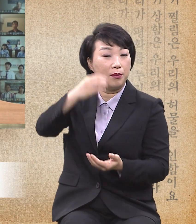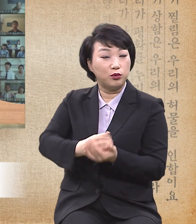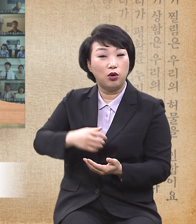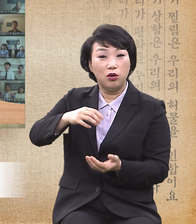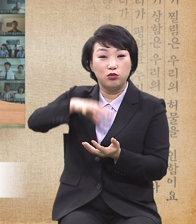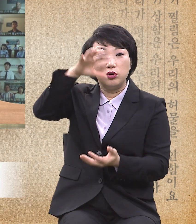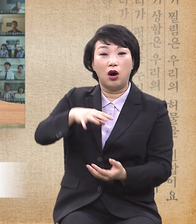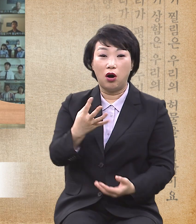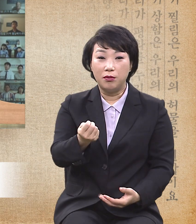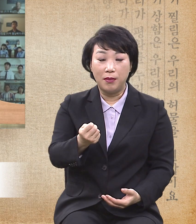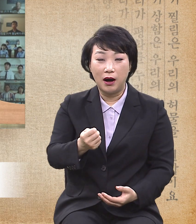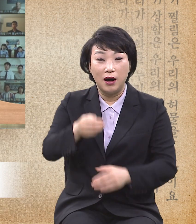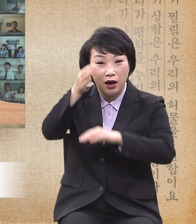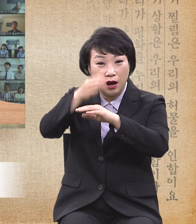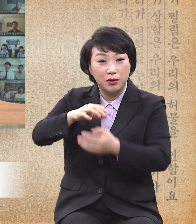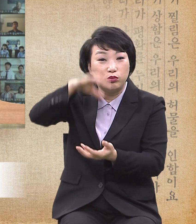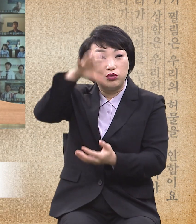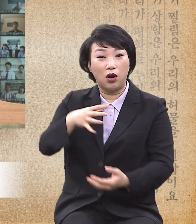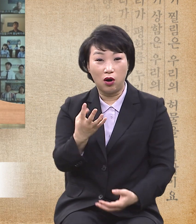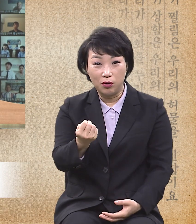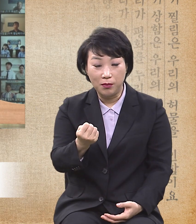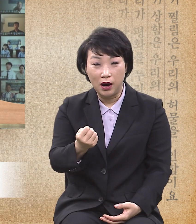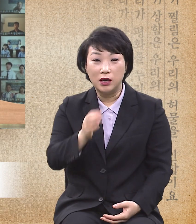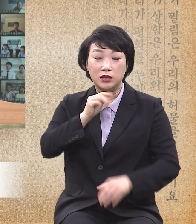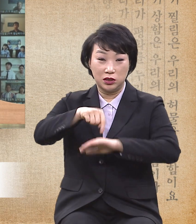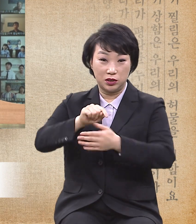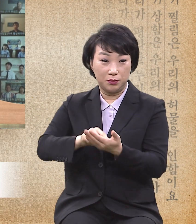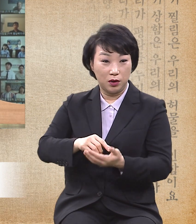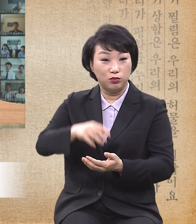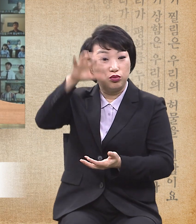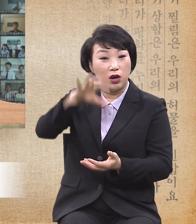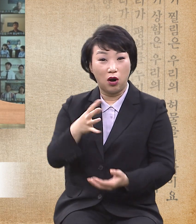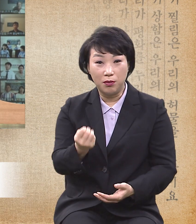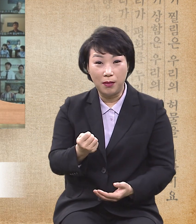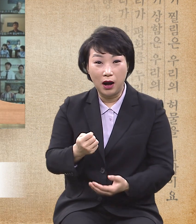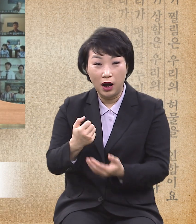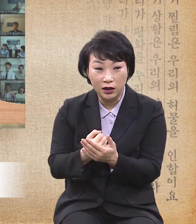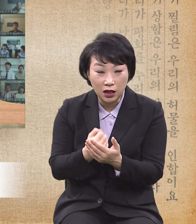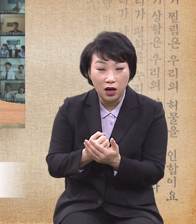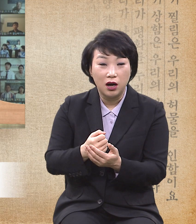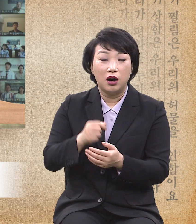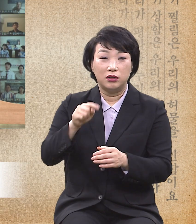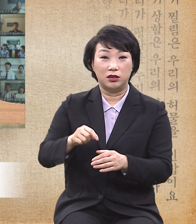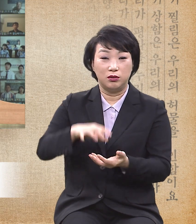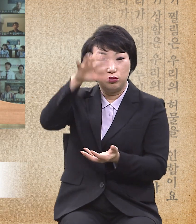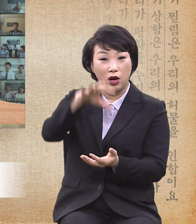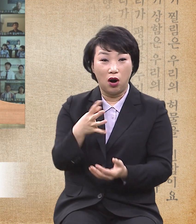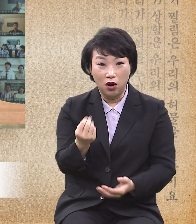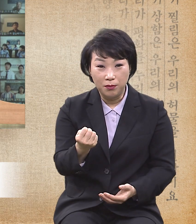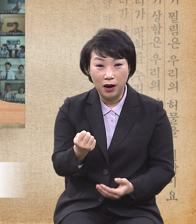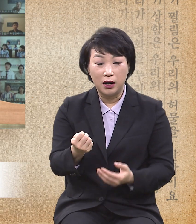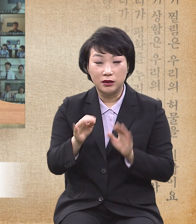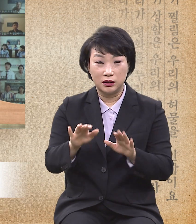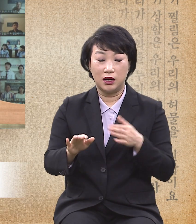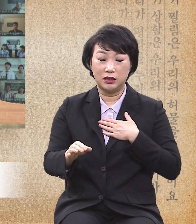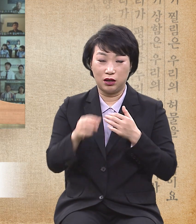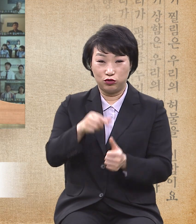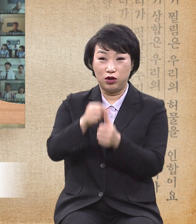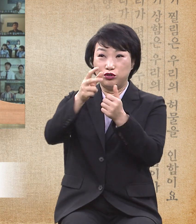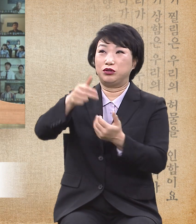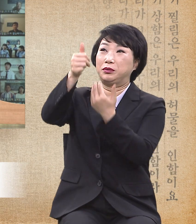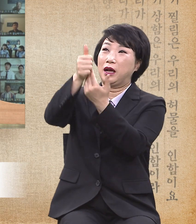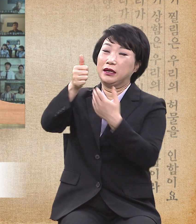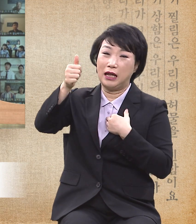감동되며 얼마나 감사하며 얼마나 진실하며 얼마나 애타며 얼마나 정말로 구원의 주님을